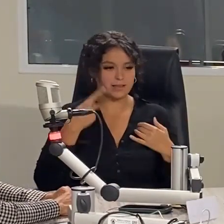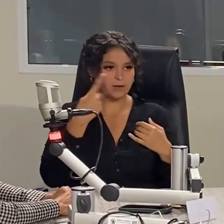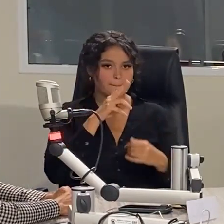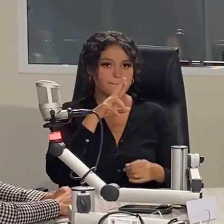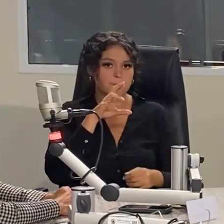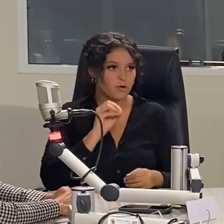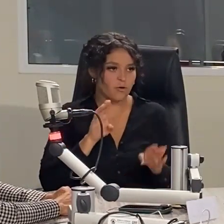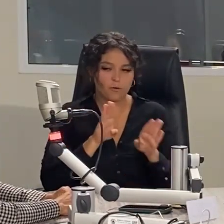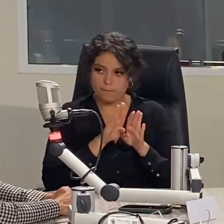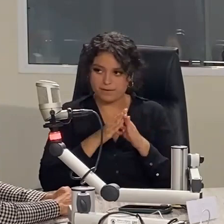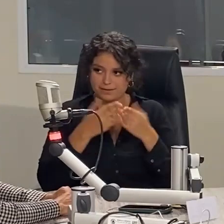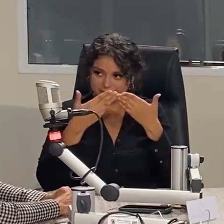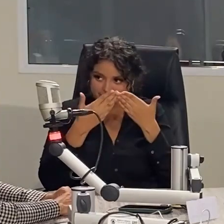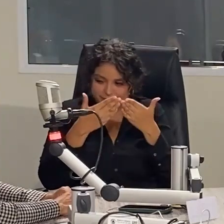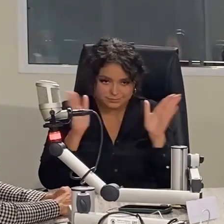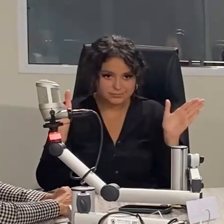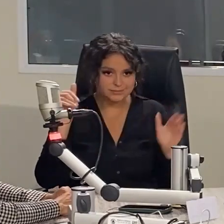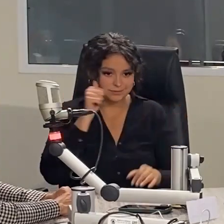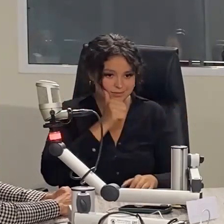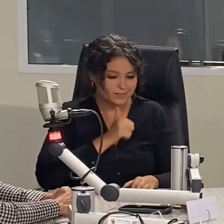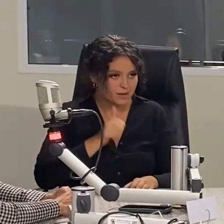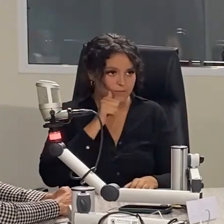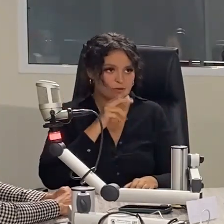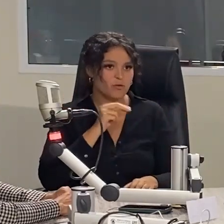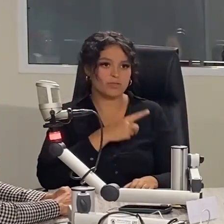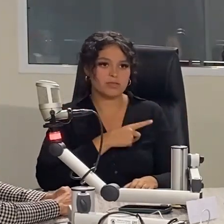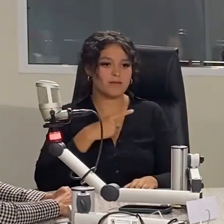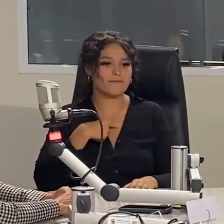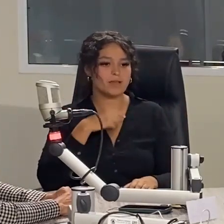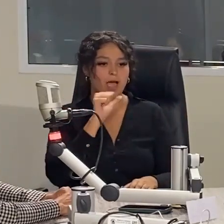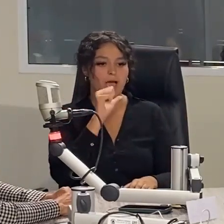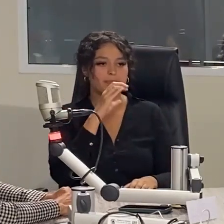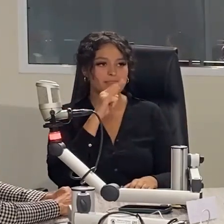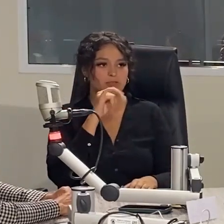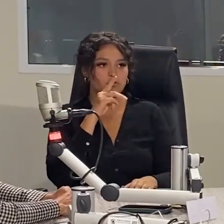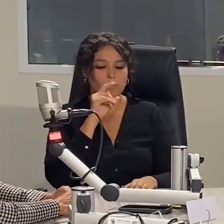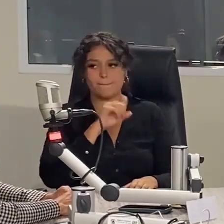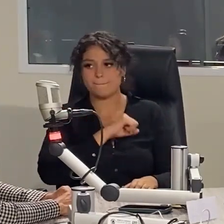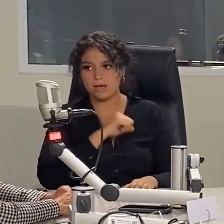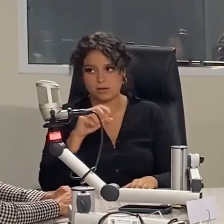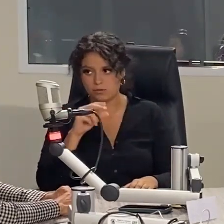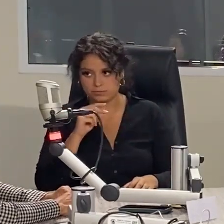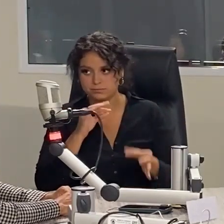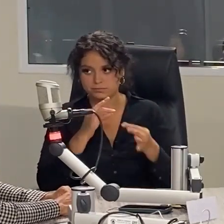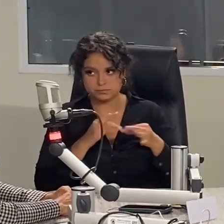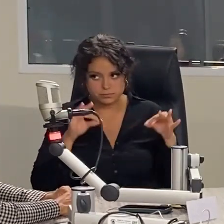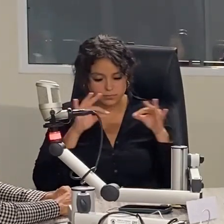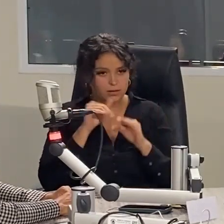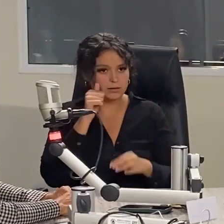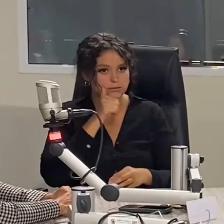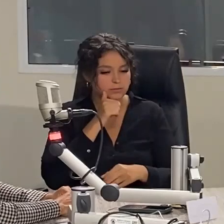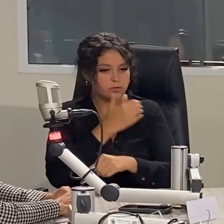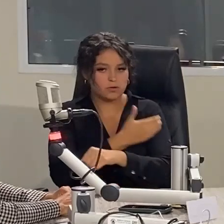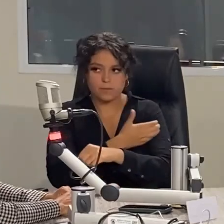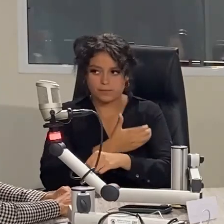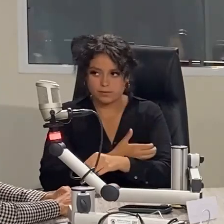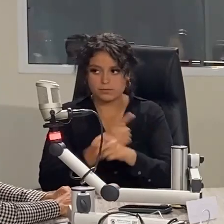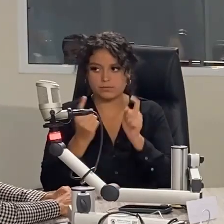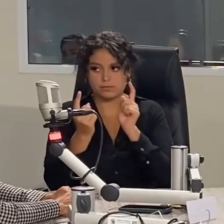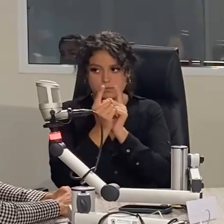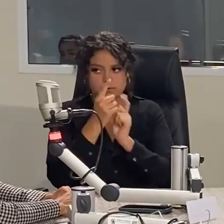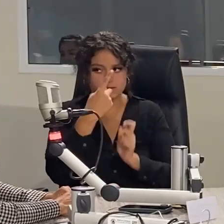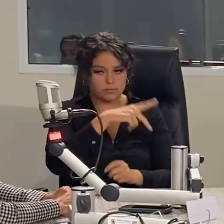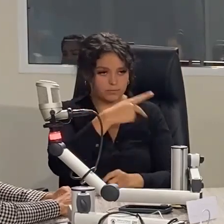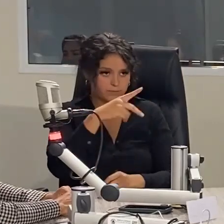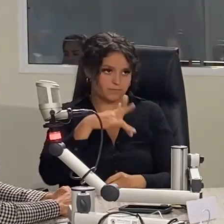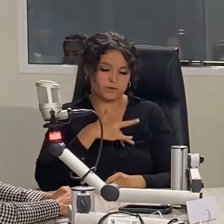que se preparen, y que, porque en algún momento de la vida, como lo decía alguno de nuestros compañeros, tiene el boleto